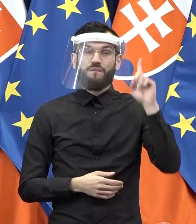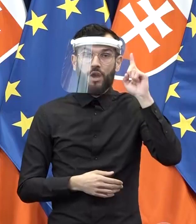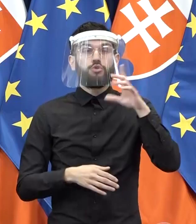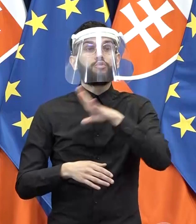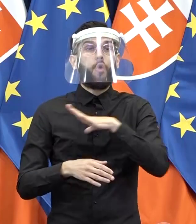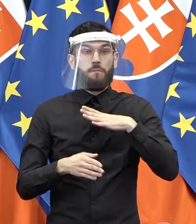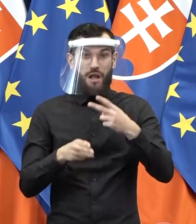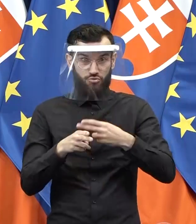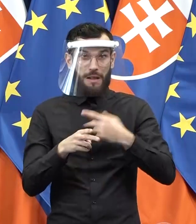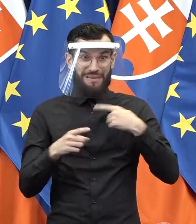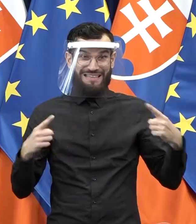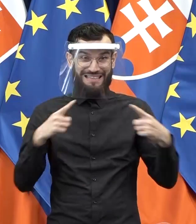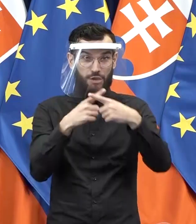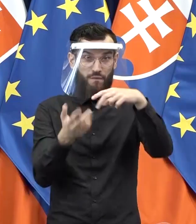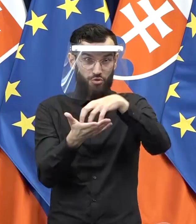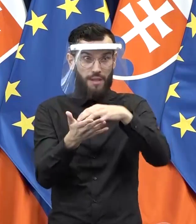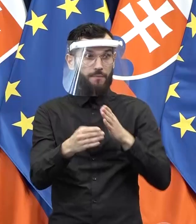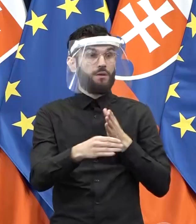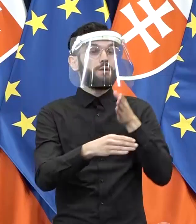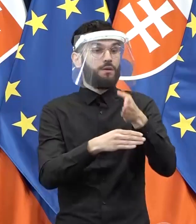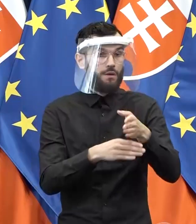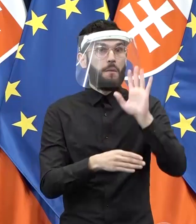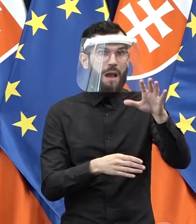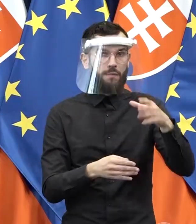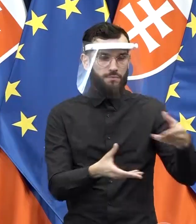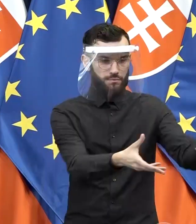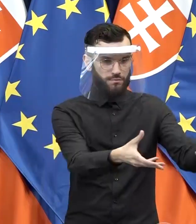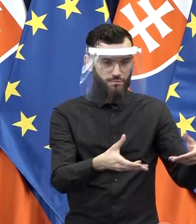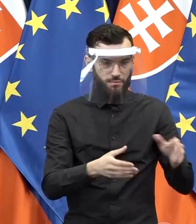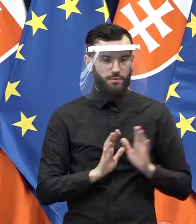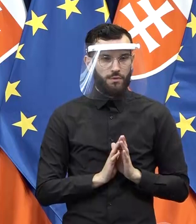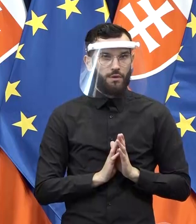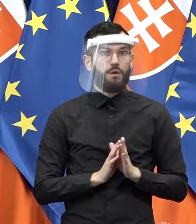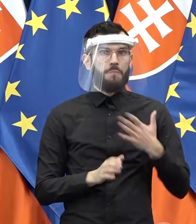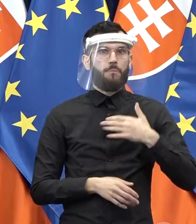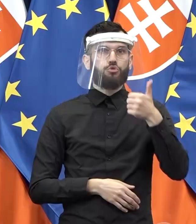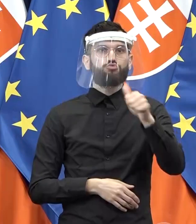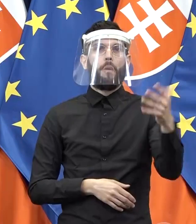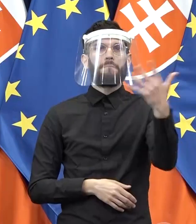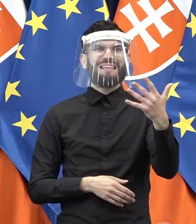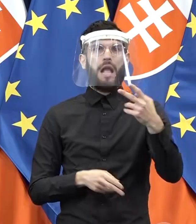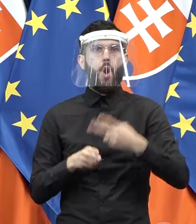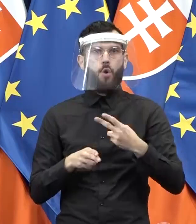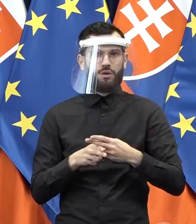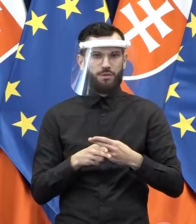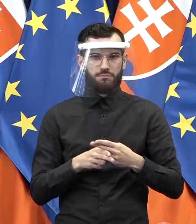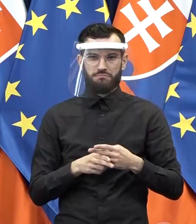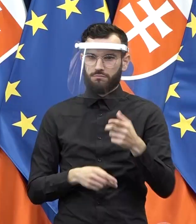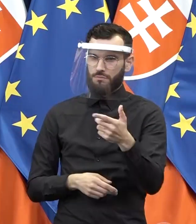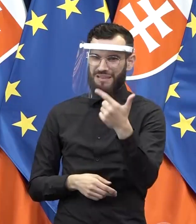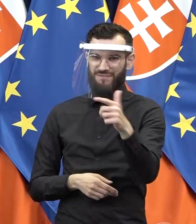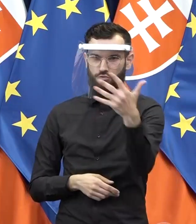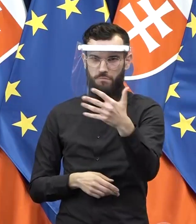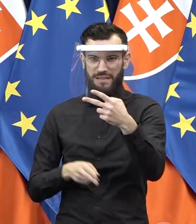štáte, prídeme na ústredný krízový štát, tak máte túto kôpku, ak máte 150 chorých. Ak máte 250,